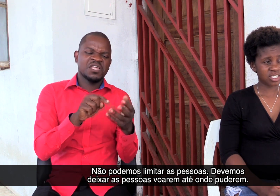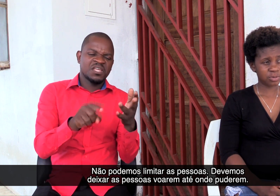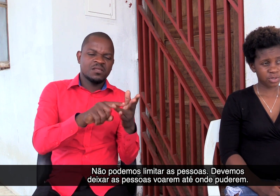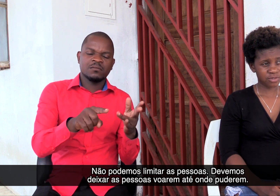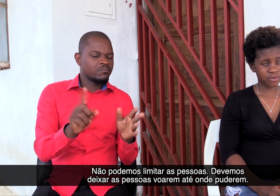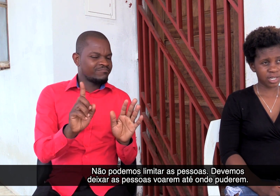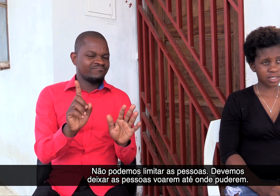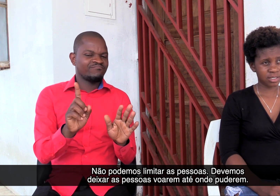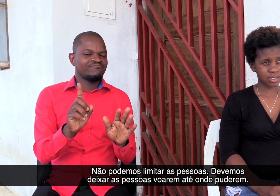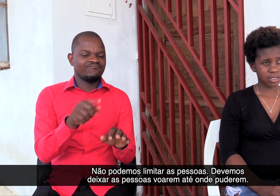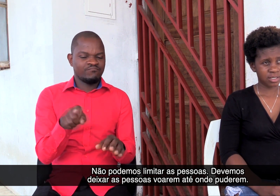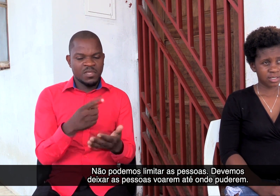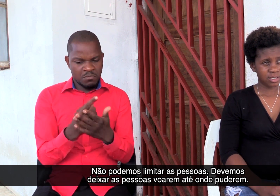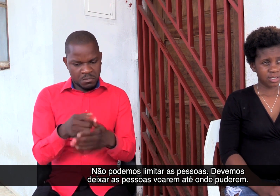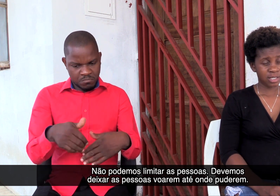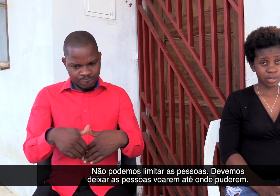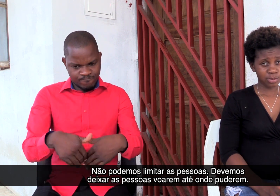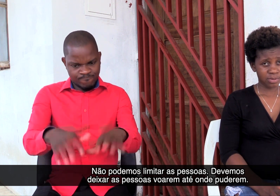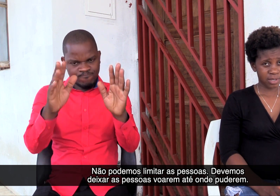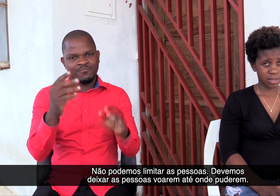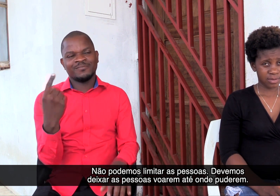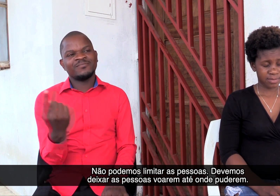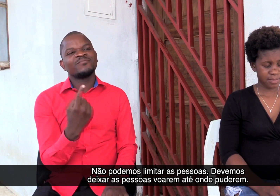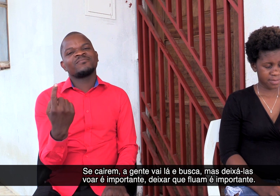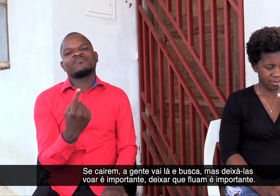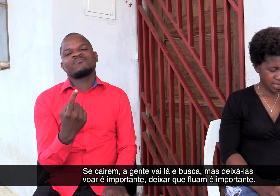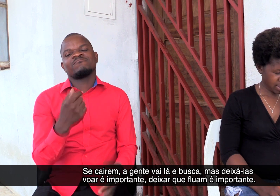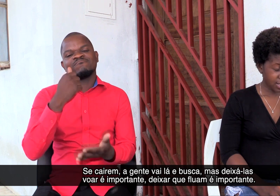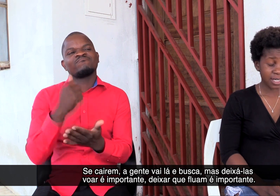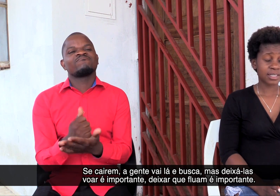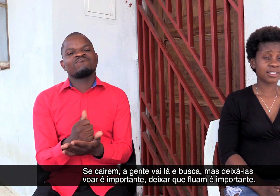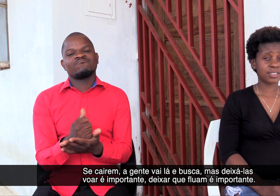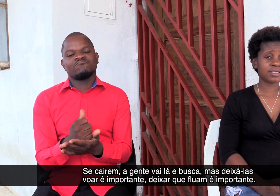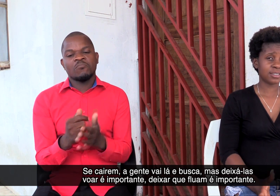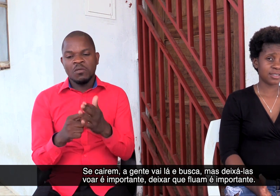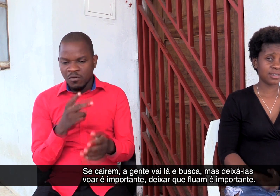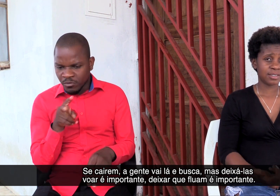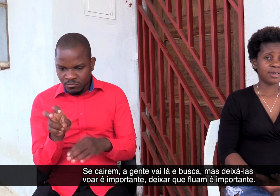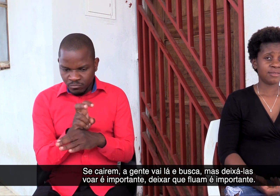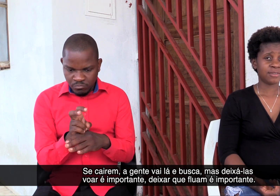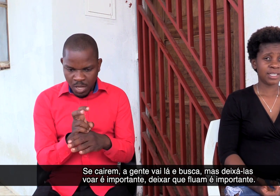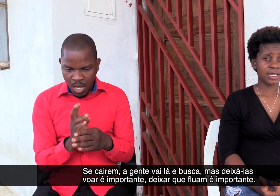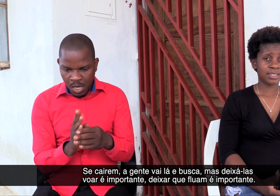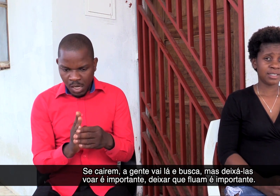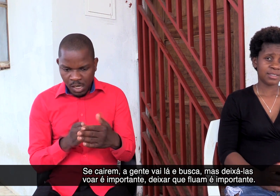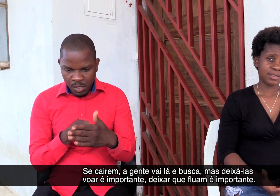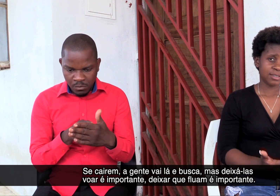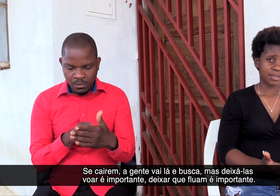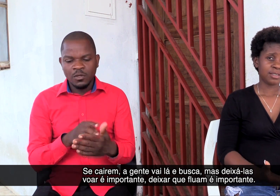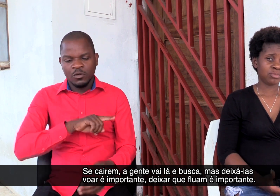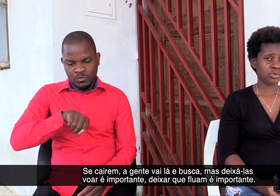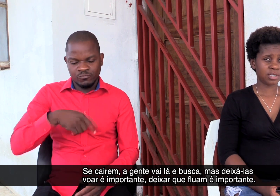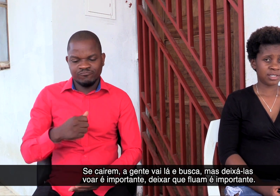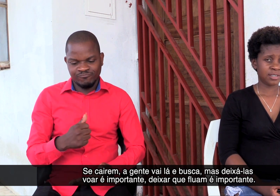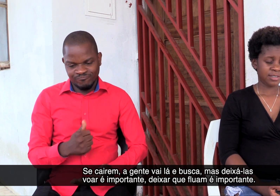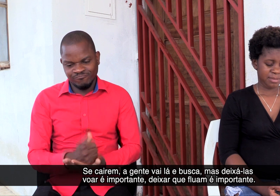Podemos deixar as pessoas voarem até onde puderem. E se caírem, a gente vai lá